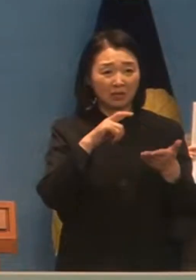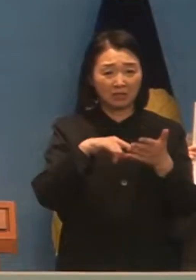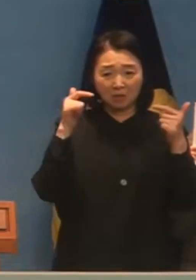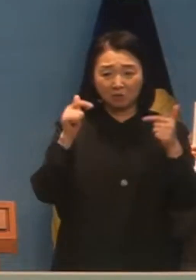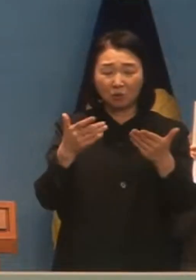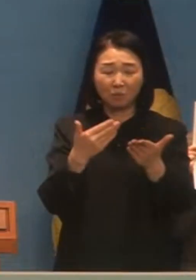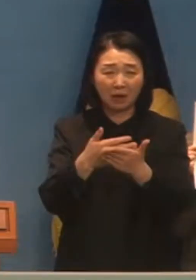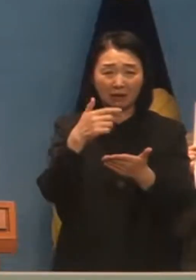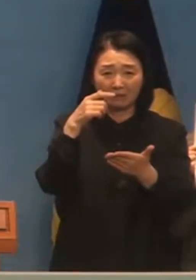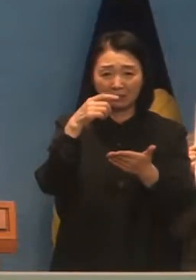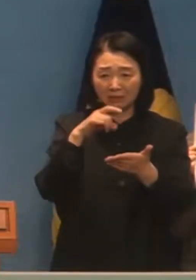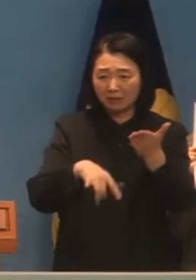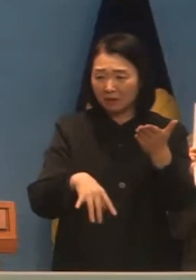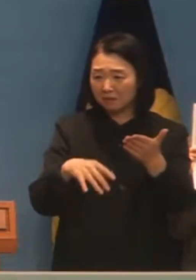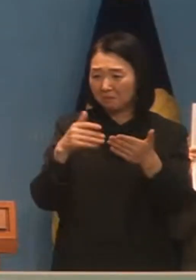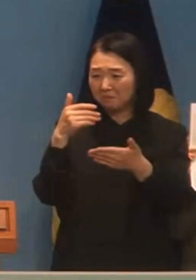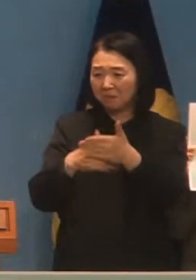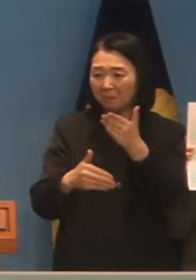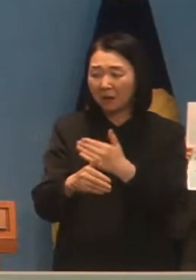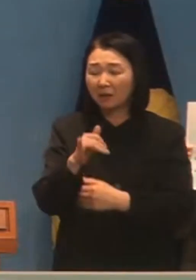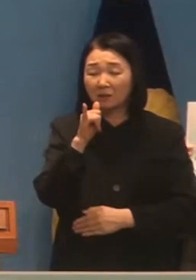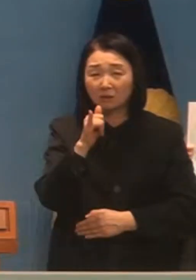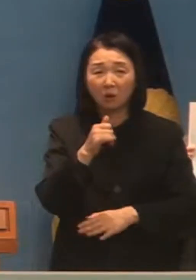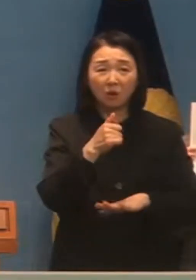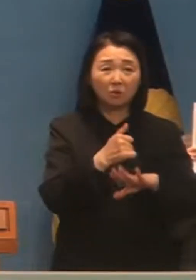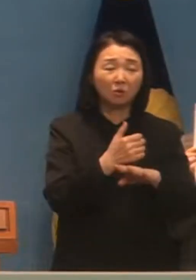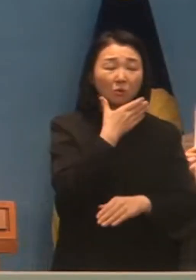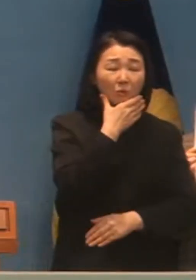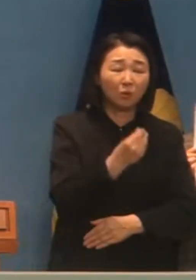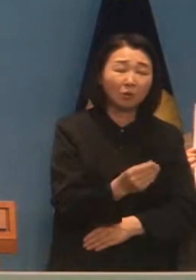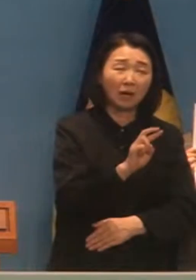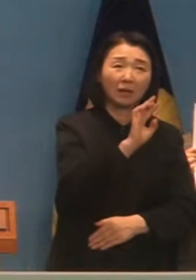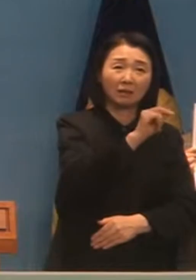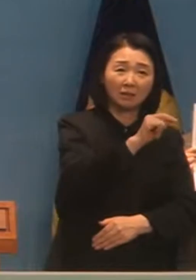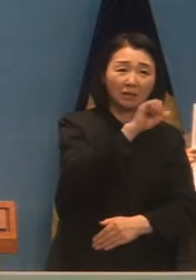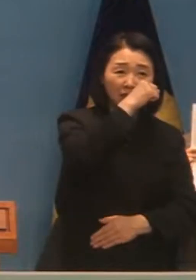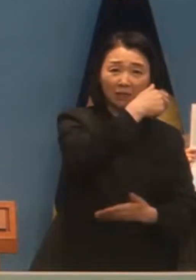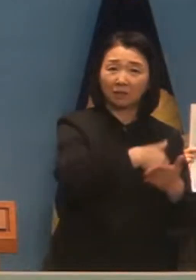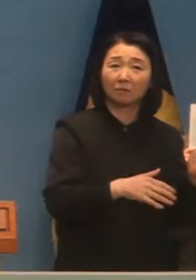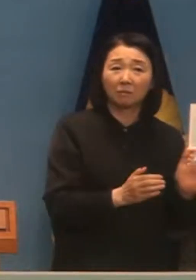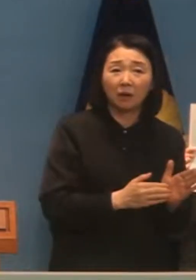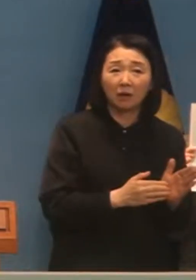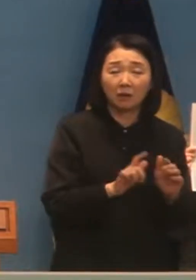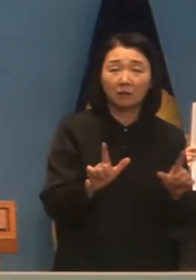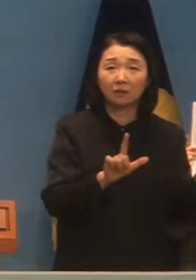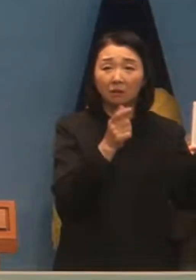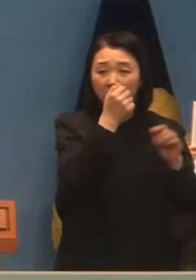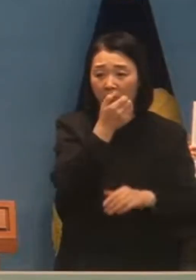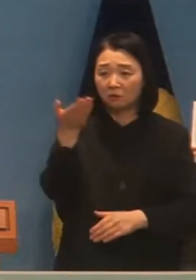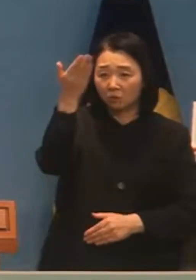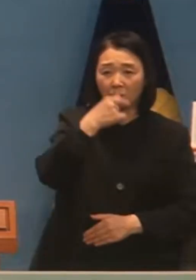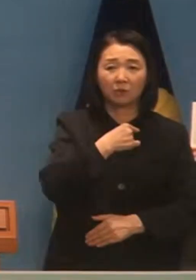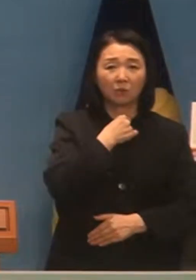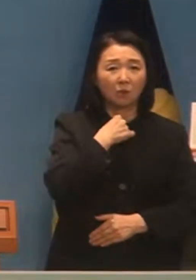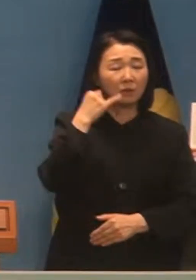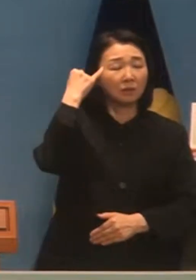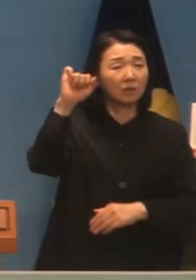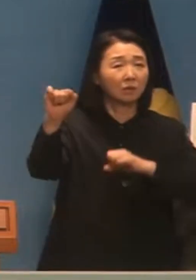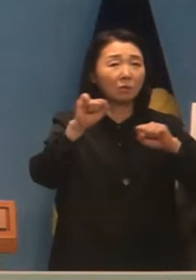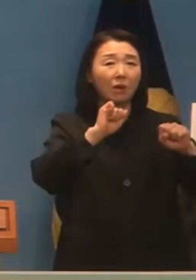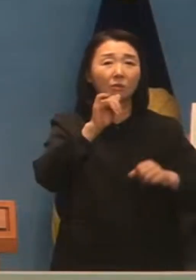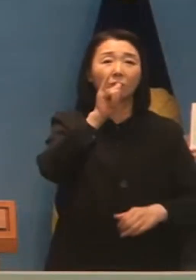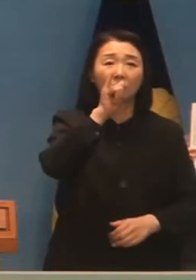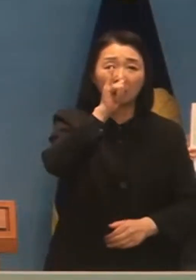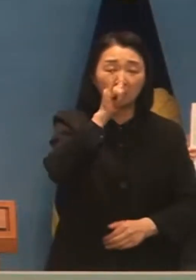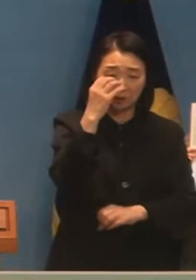결손이 이어지더니 복지와 R&D 예산이 대폭 삭감되었습니다. 삶의 질을 높이고 창의적인 활동을 할 수